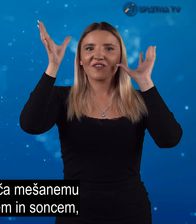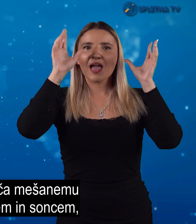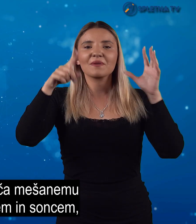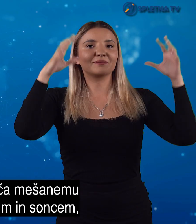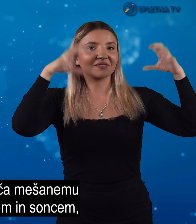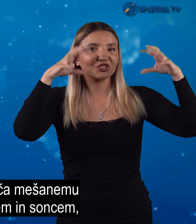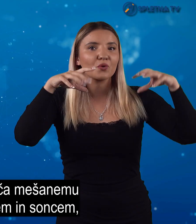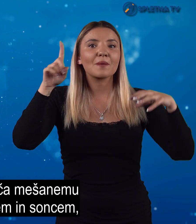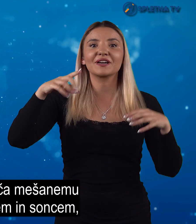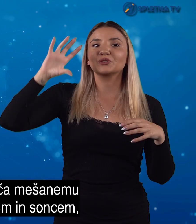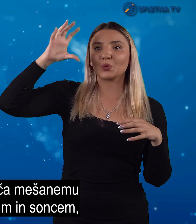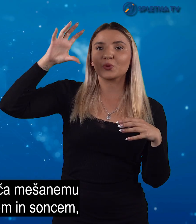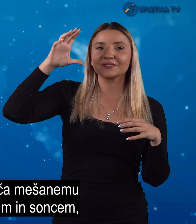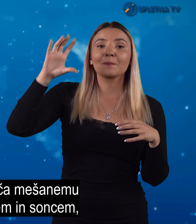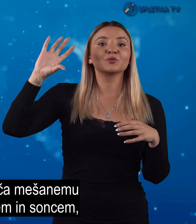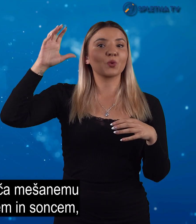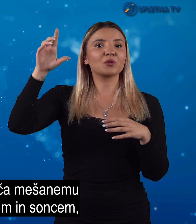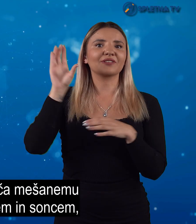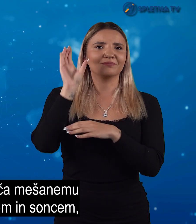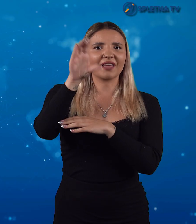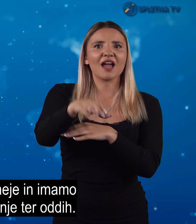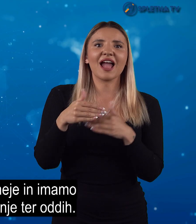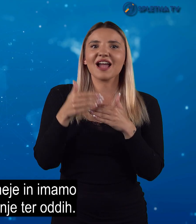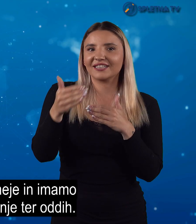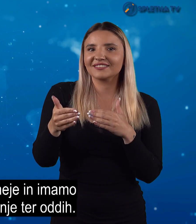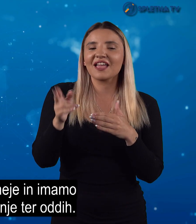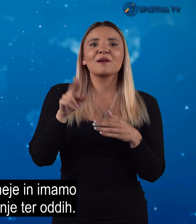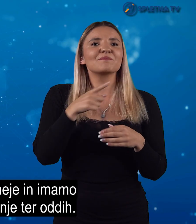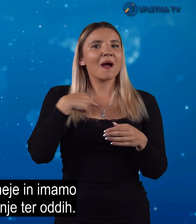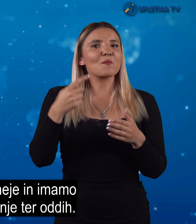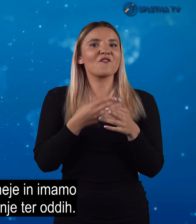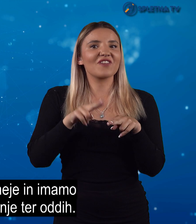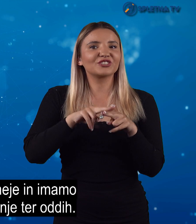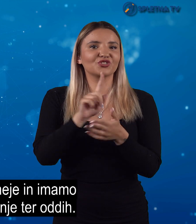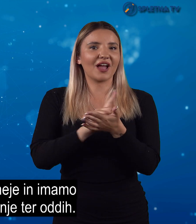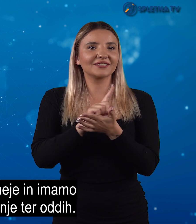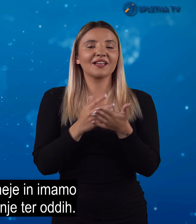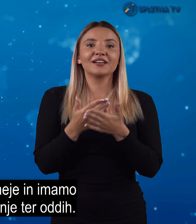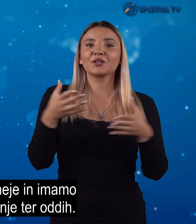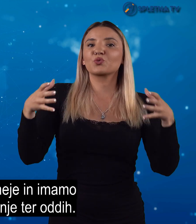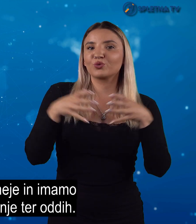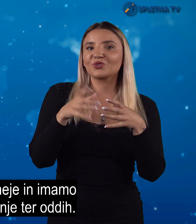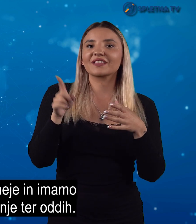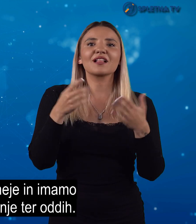vremenu z deževjem in soncem. Sonce zahaja kasneje in imamo več časa za druženje ter